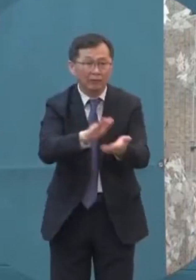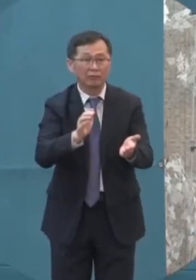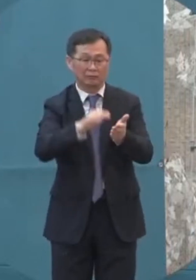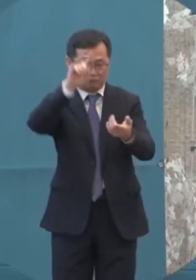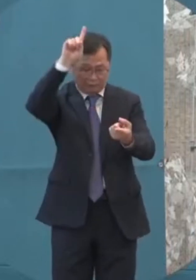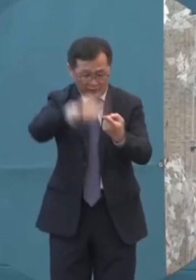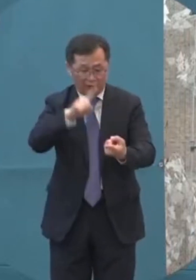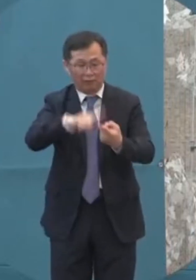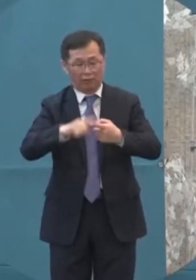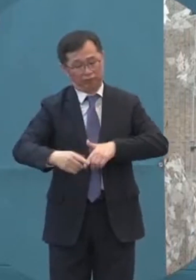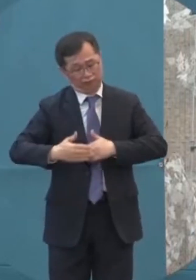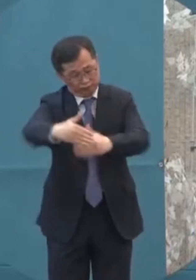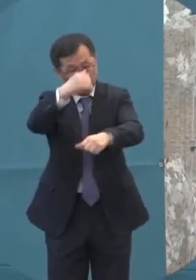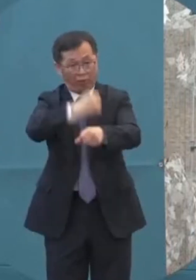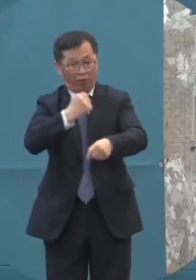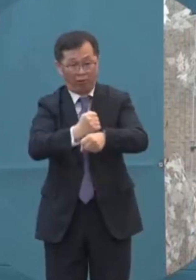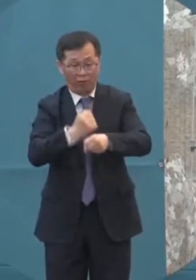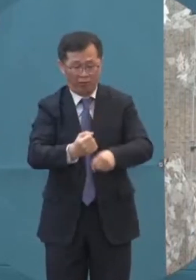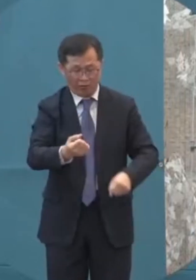건